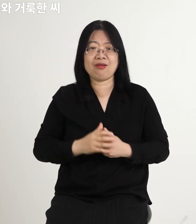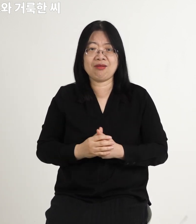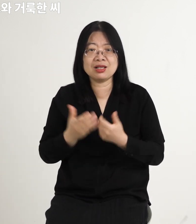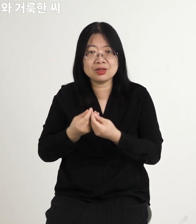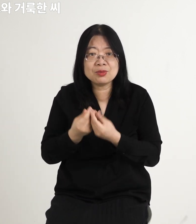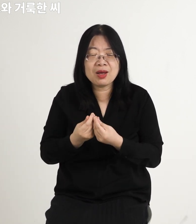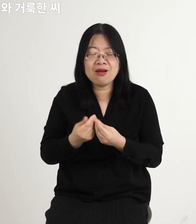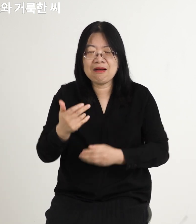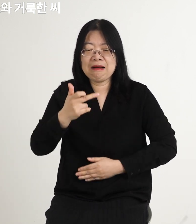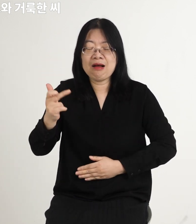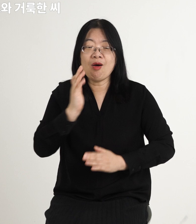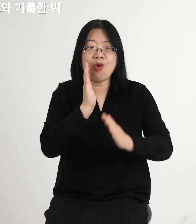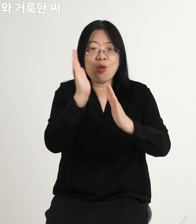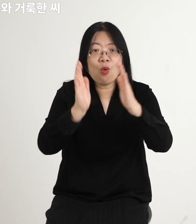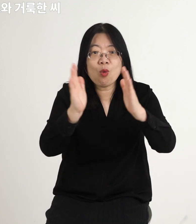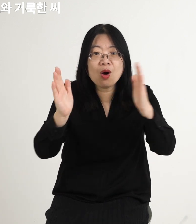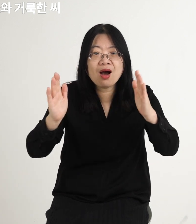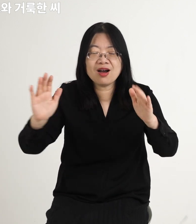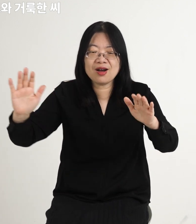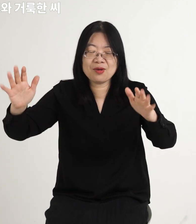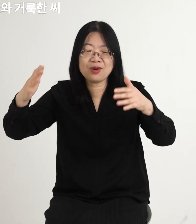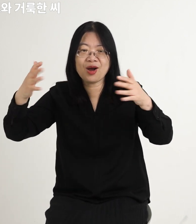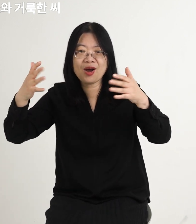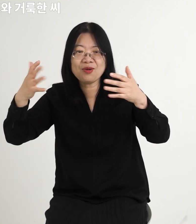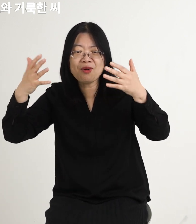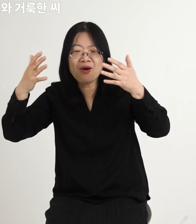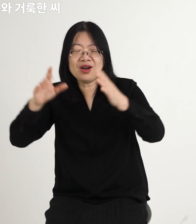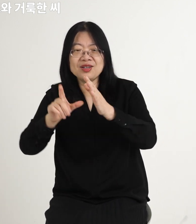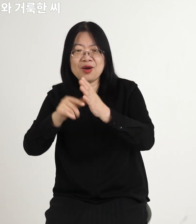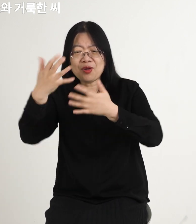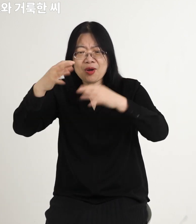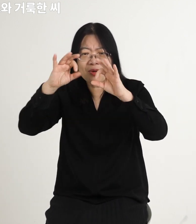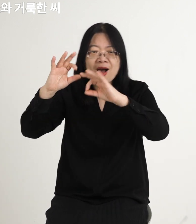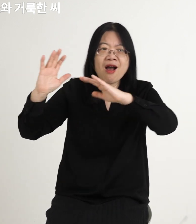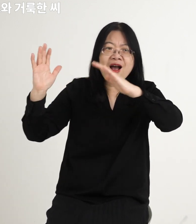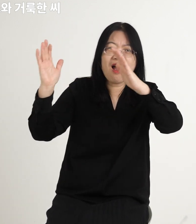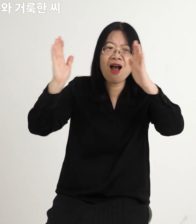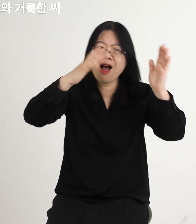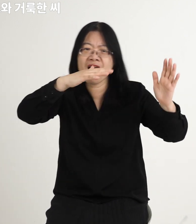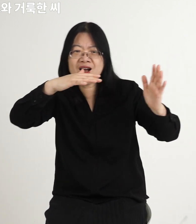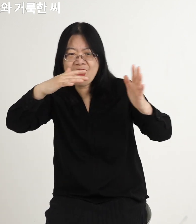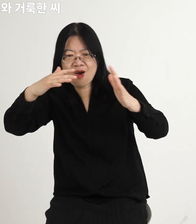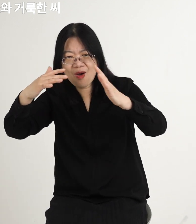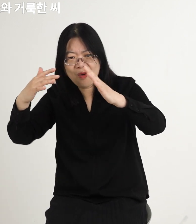때 이렇게 영화 같은 데 보면 정말 어마어마하잖아요.